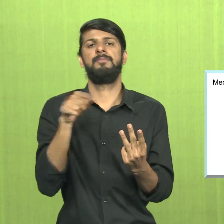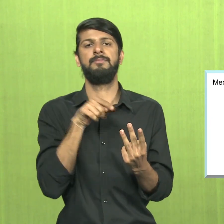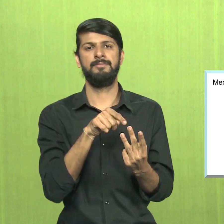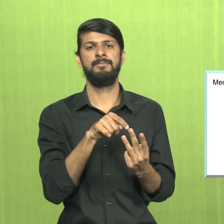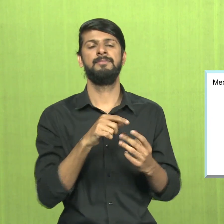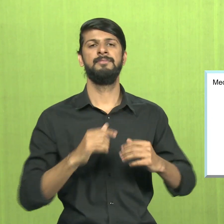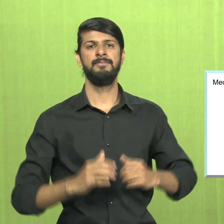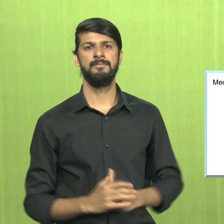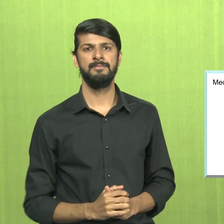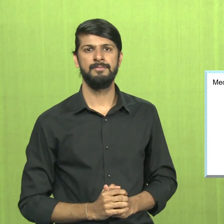था